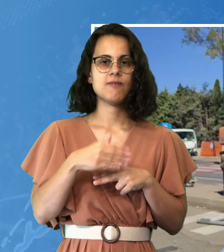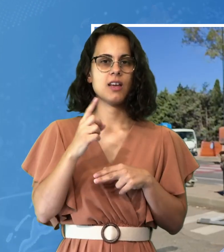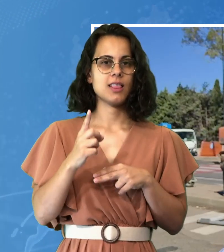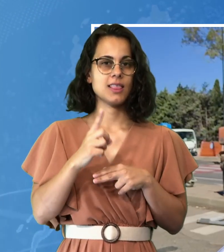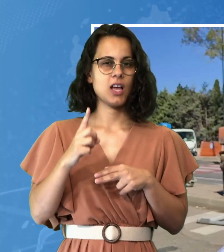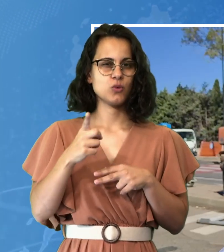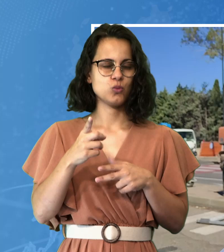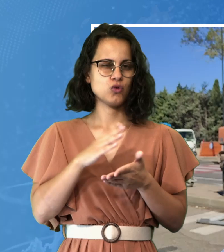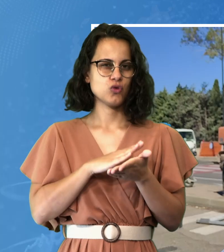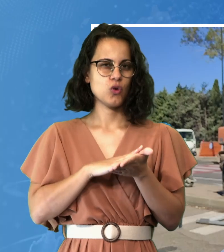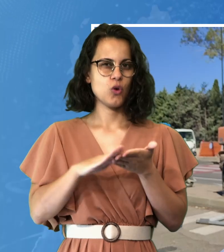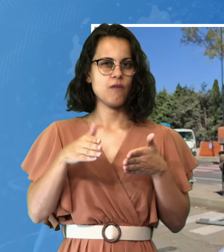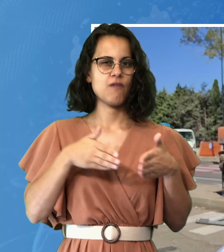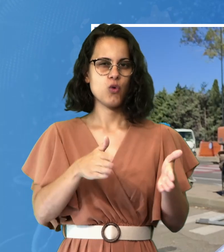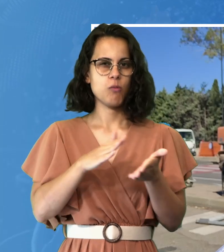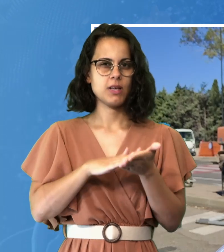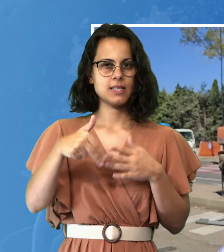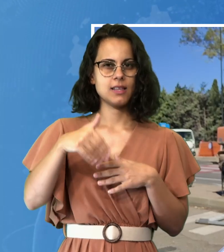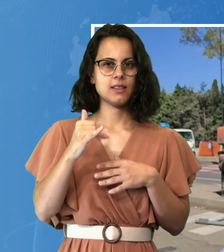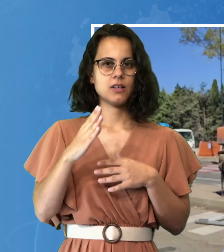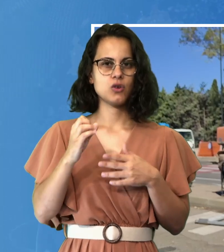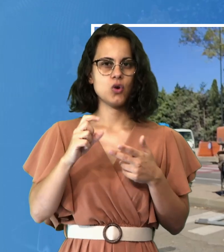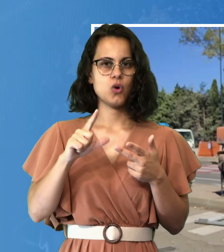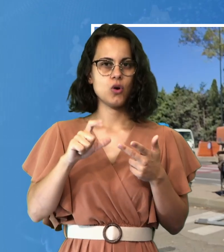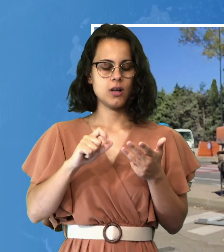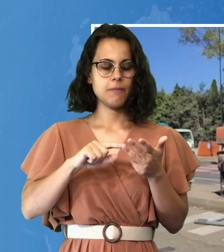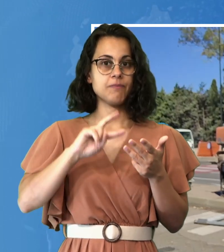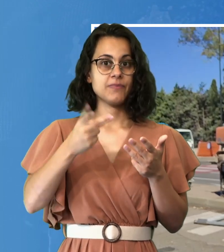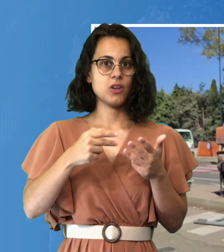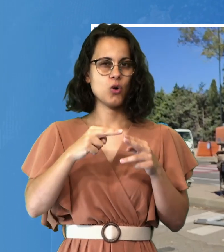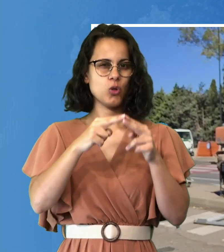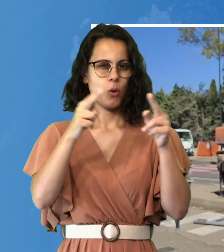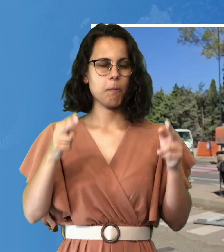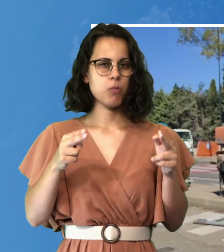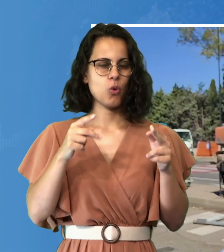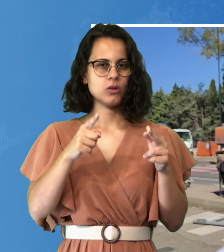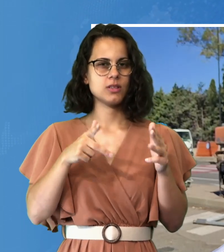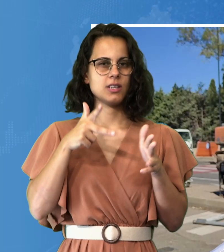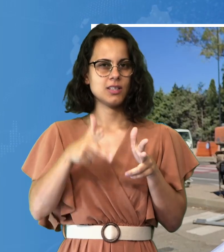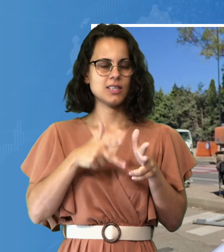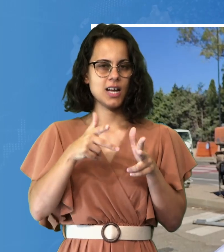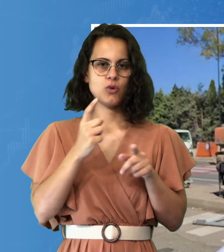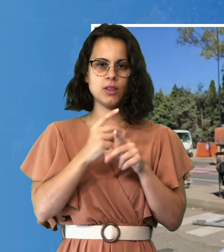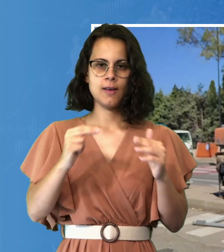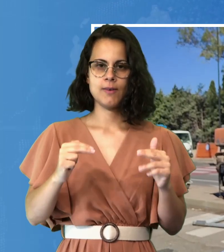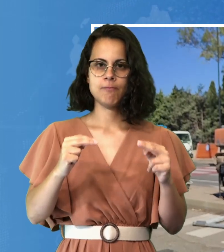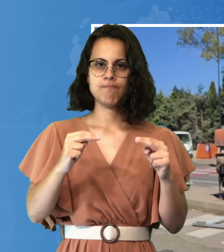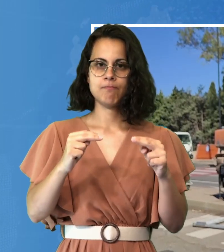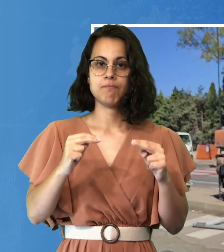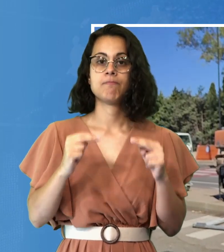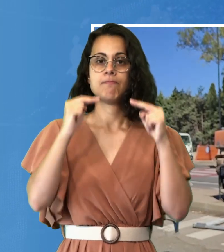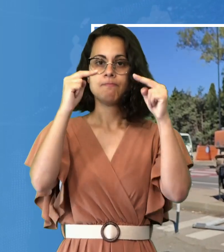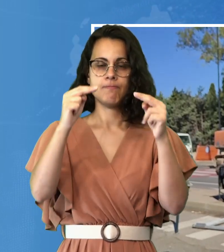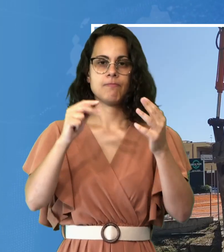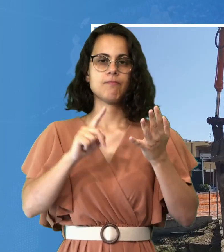Nicola è il ponte delle ferrovie dello Stato che dovrà essere rialzato così come l'altro sul